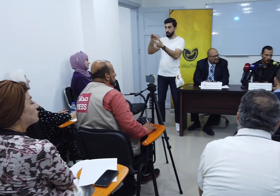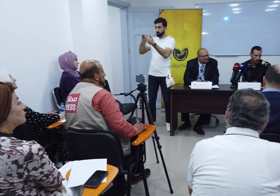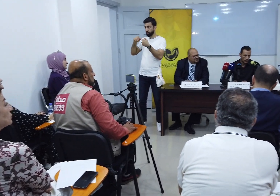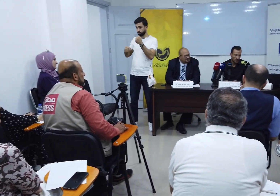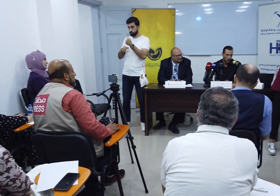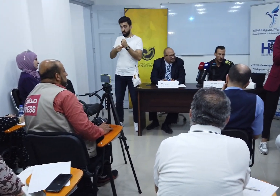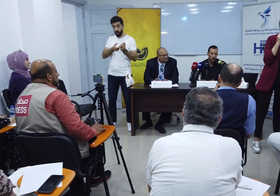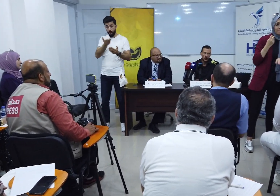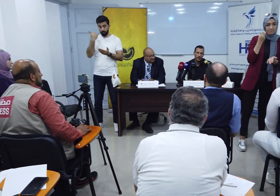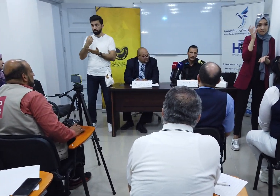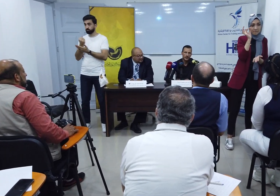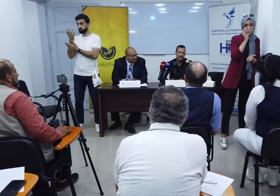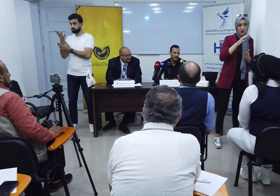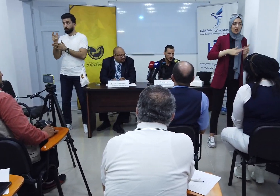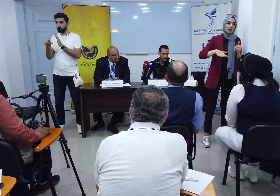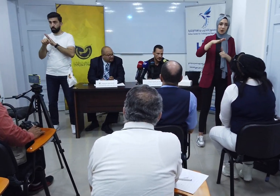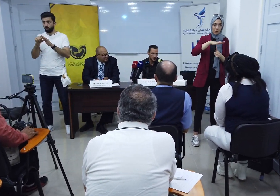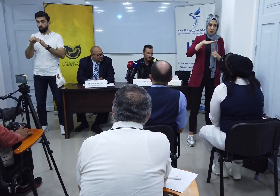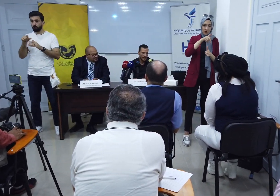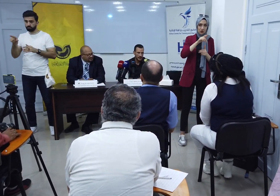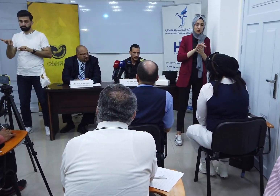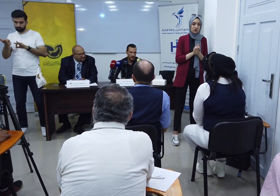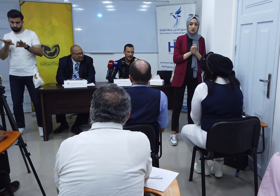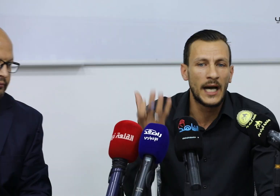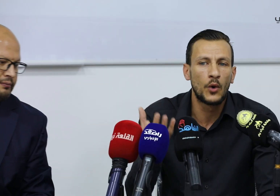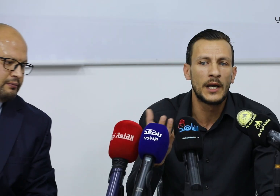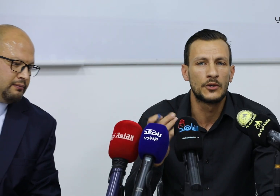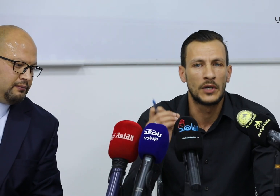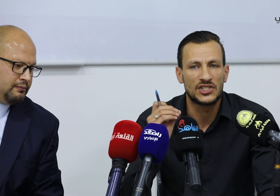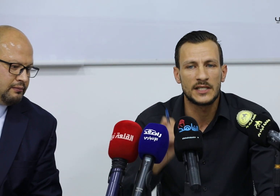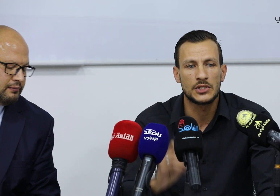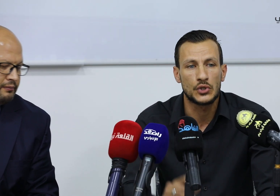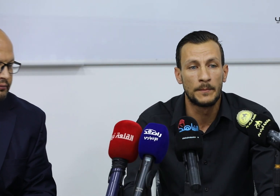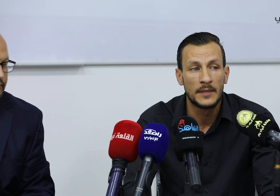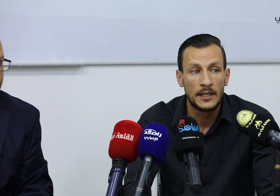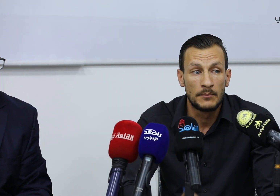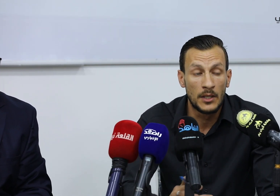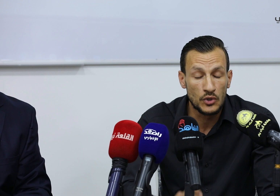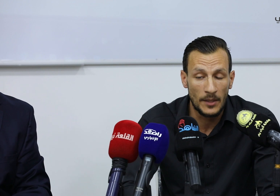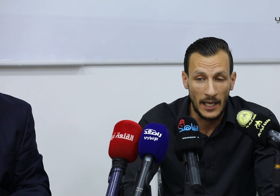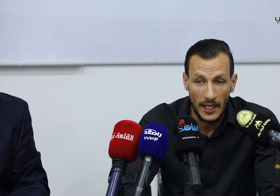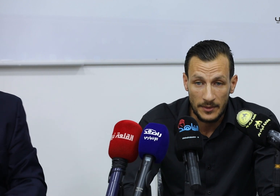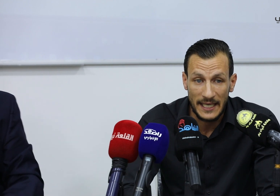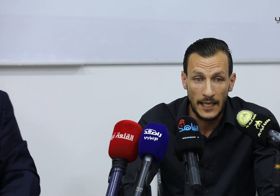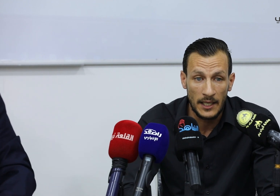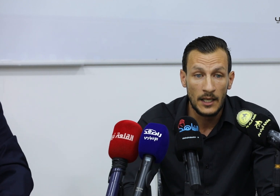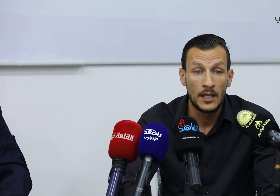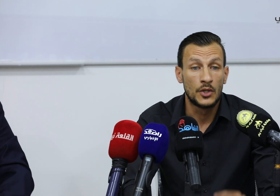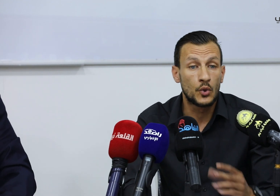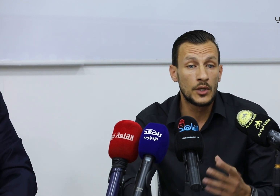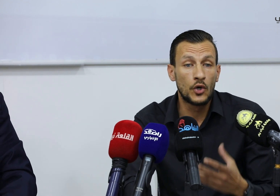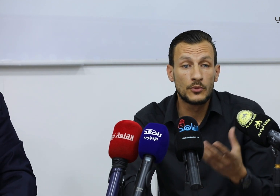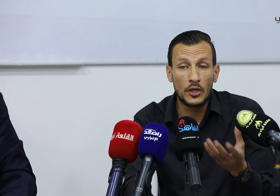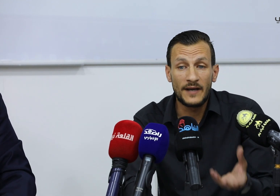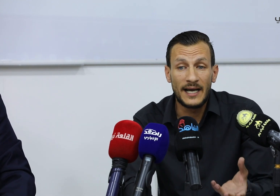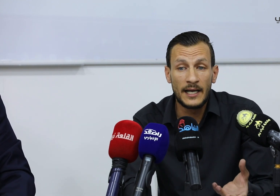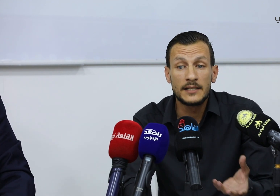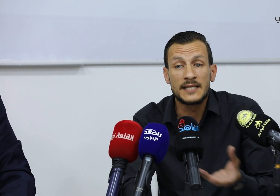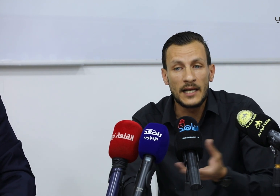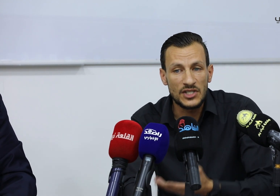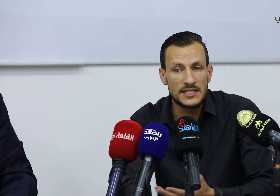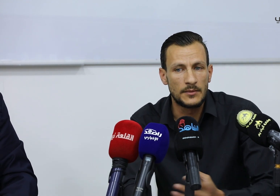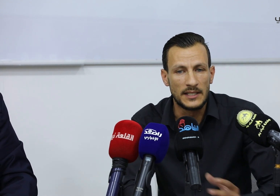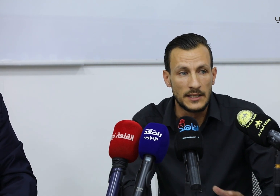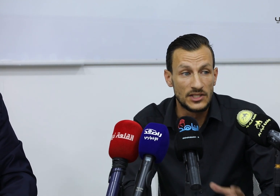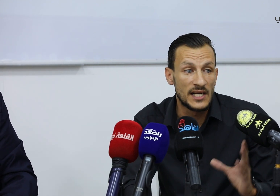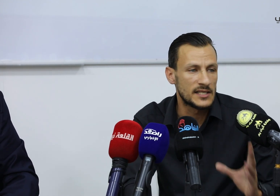إشي يكون ابنه بتابع نفس المسلسل. فإحنا قاعدين نحاول إنه الأشخاص الصم بالمجتمع العربي كامل يكون لهم دور فعال